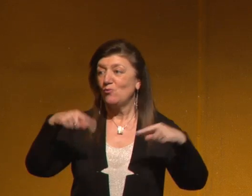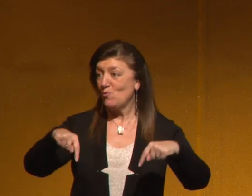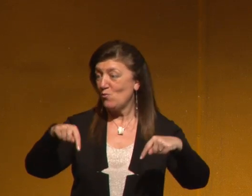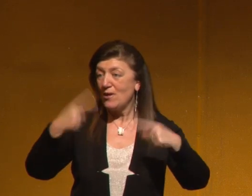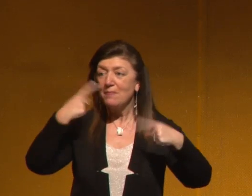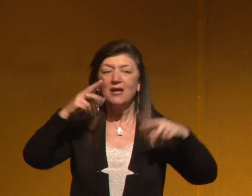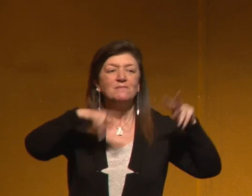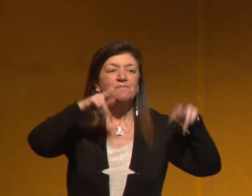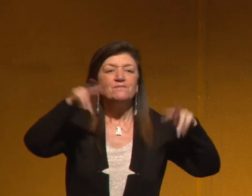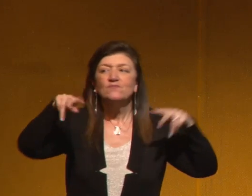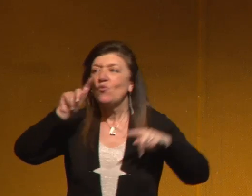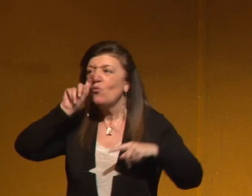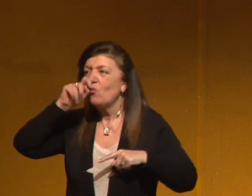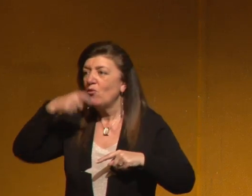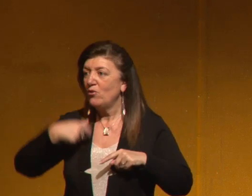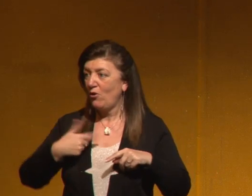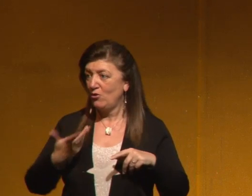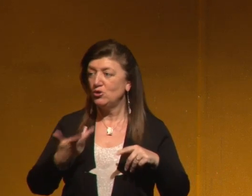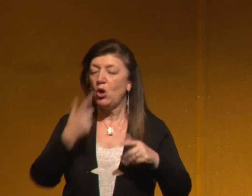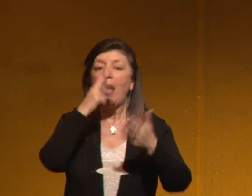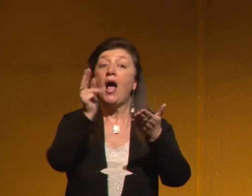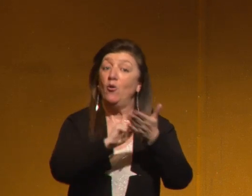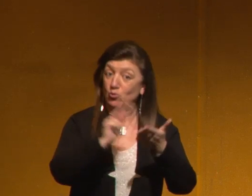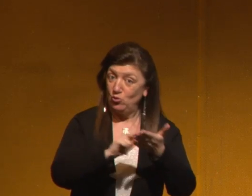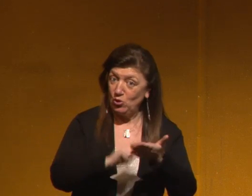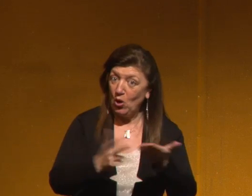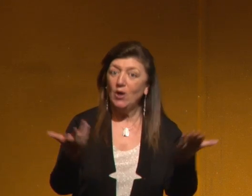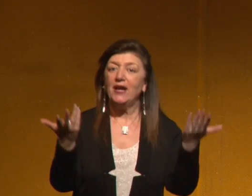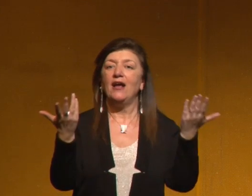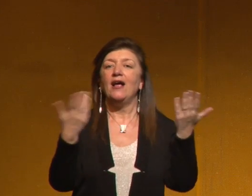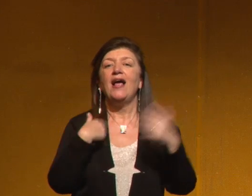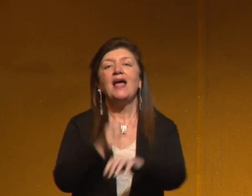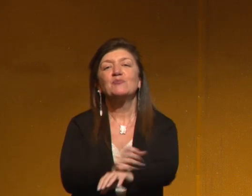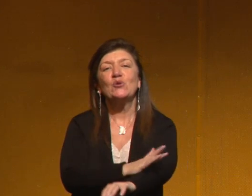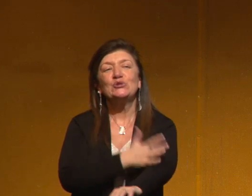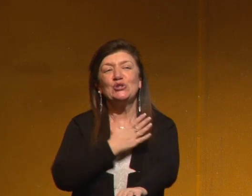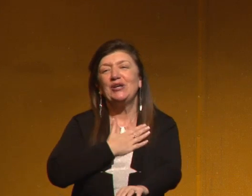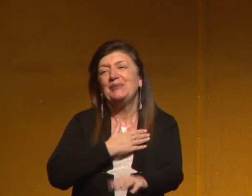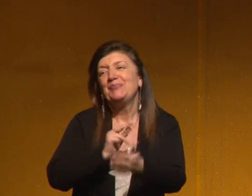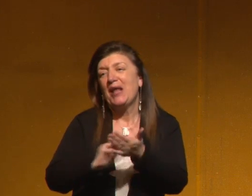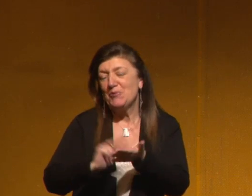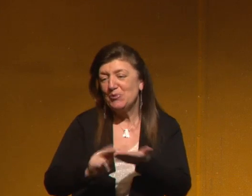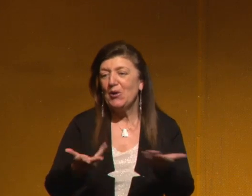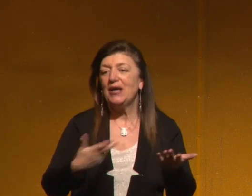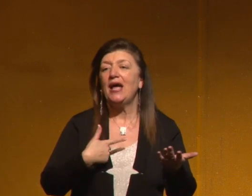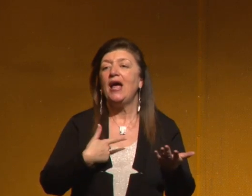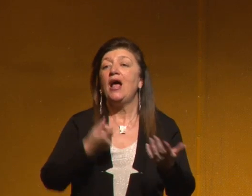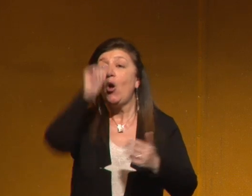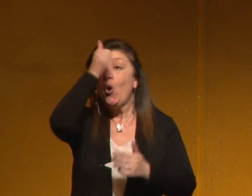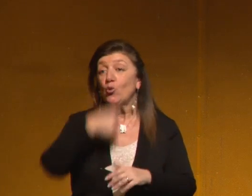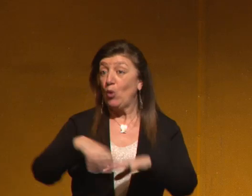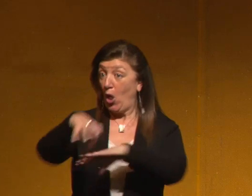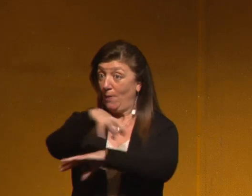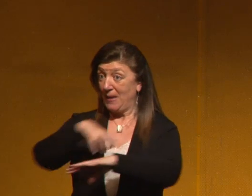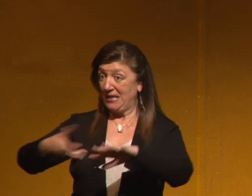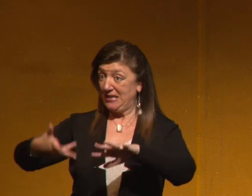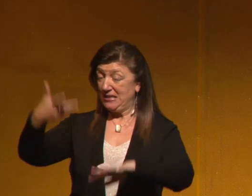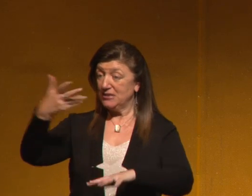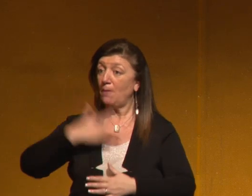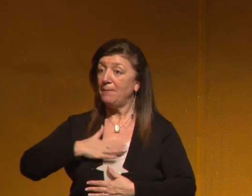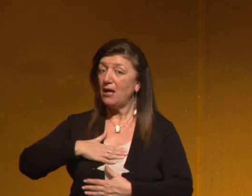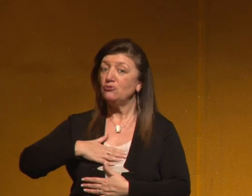curiosità del visitatore d'autore con l'emozione dell'autore da ministro con piacere